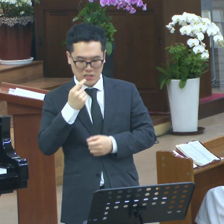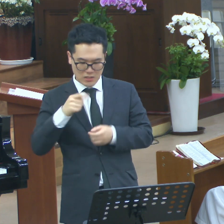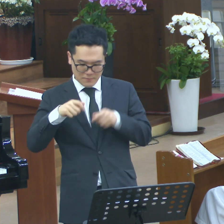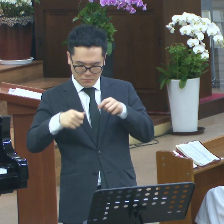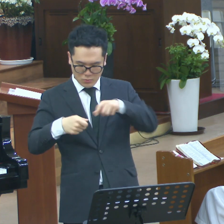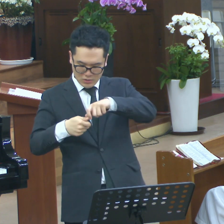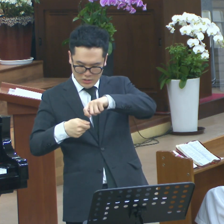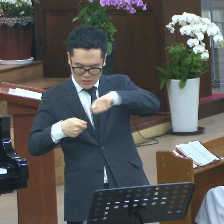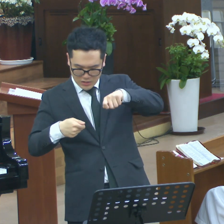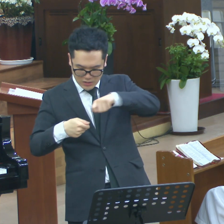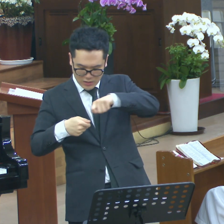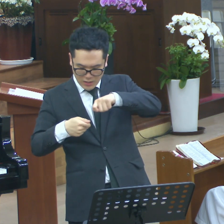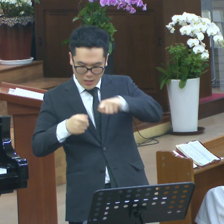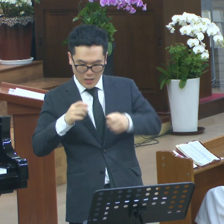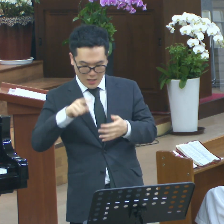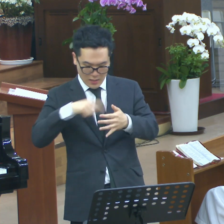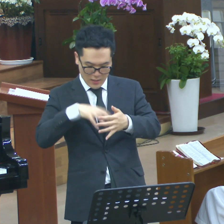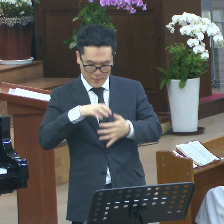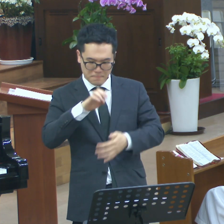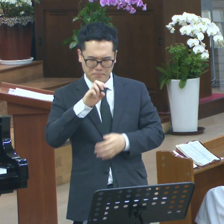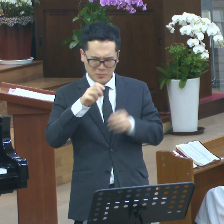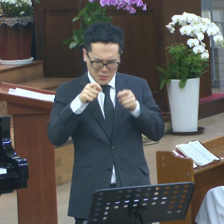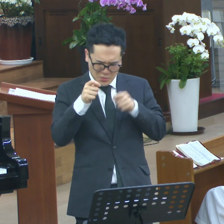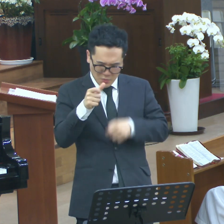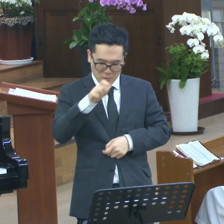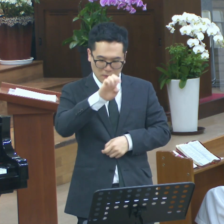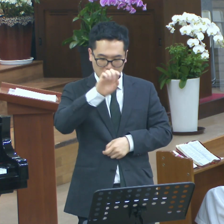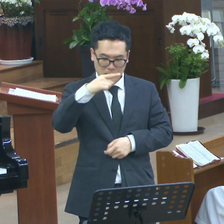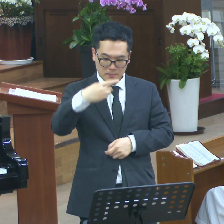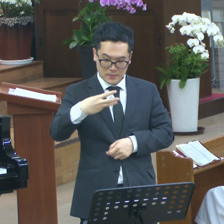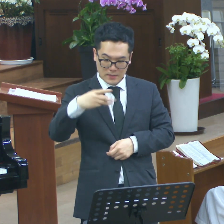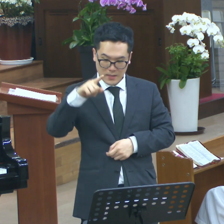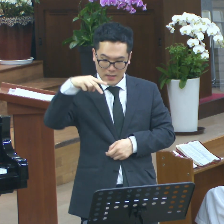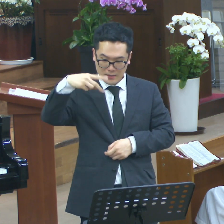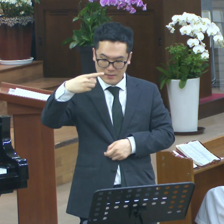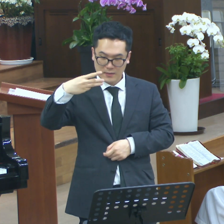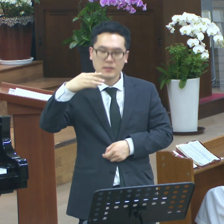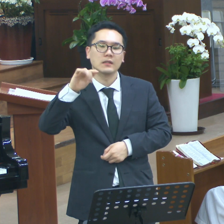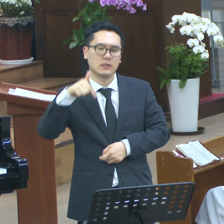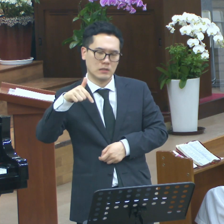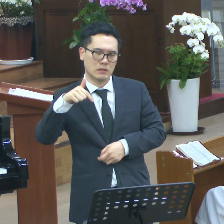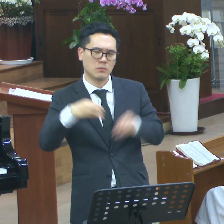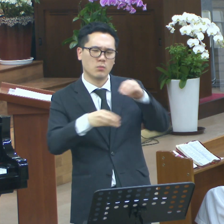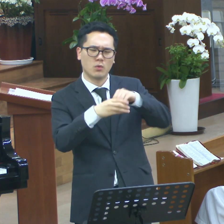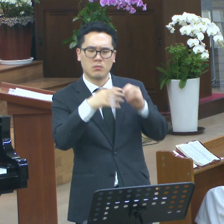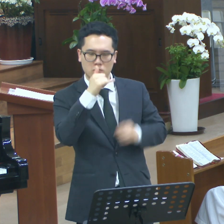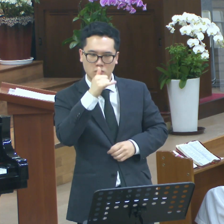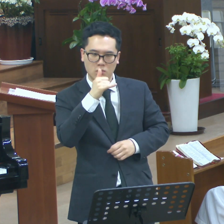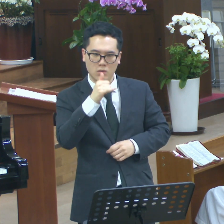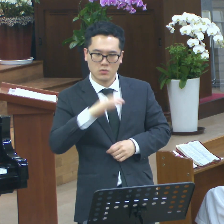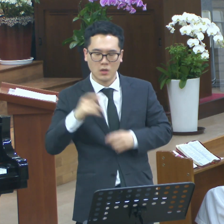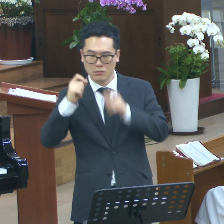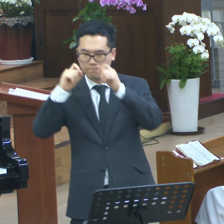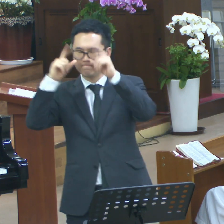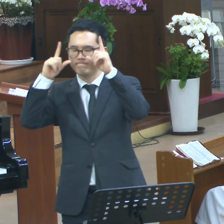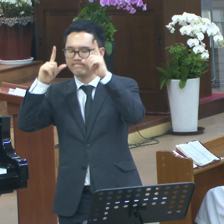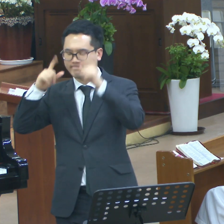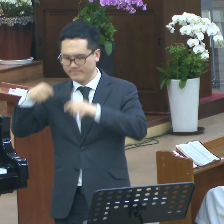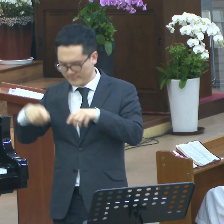많다. 아침에 이렇게 양치했는데 거기 미세 플라스틱을 덩어리를 넣어가지고 입을 개운하게 하고 깨끗하게 하는 거예요.